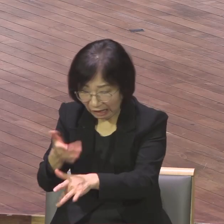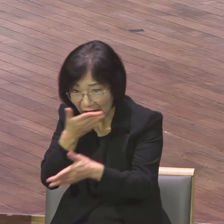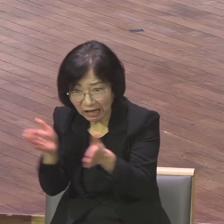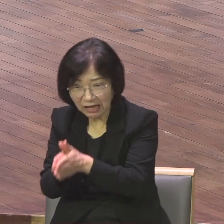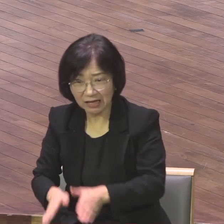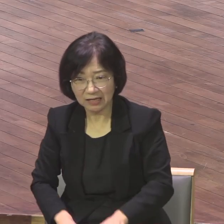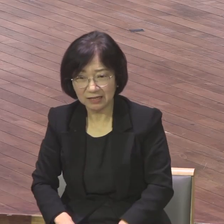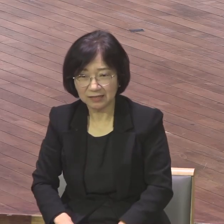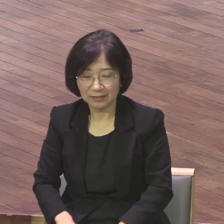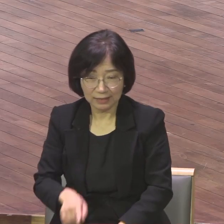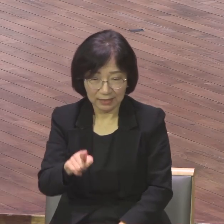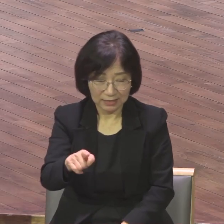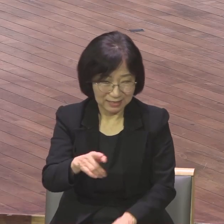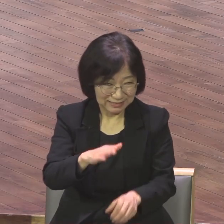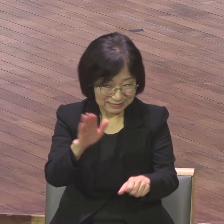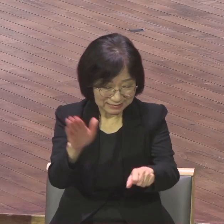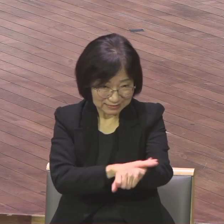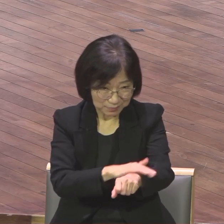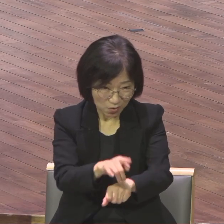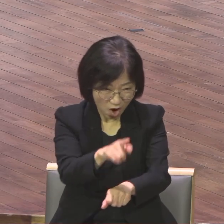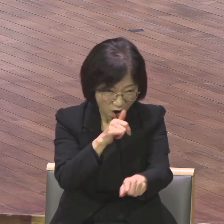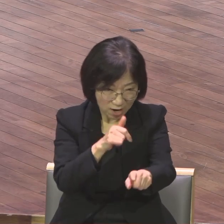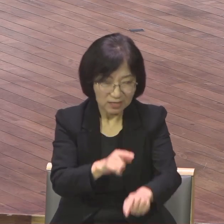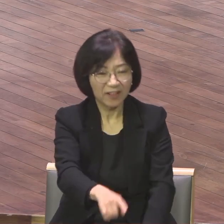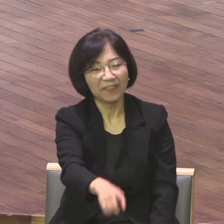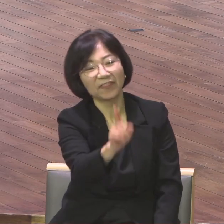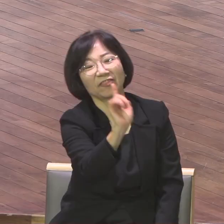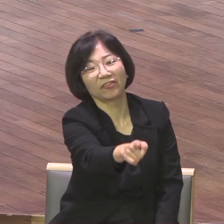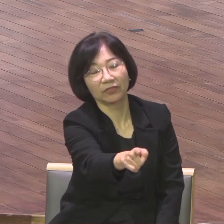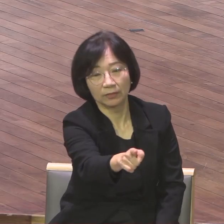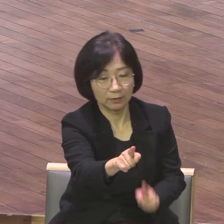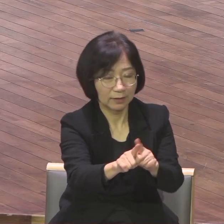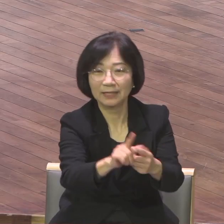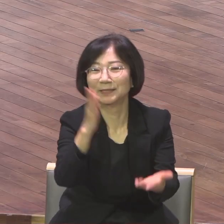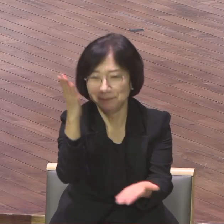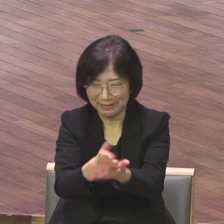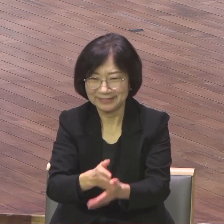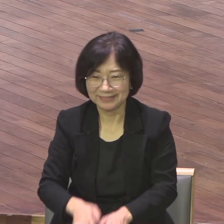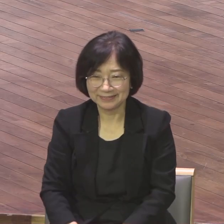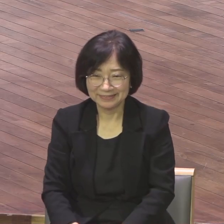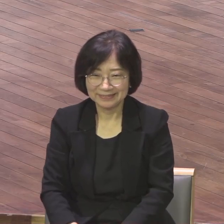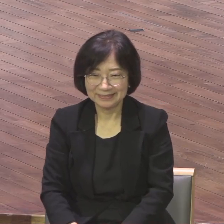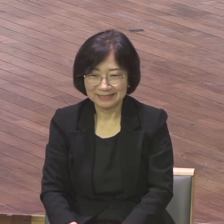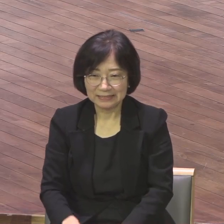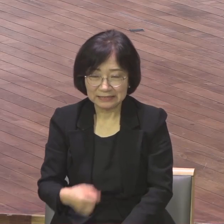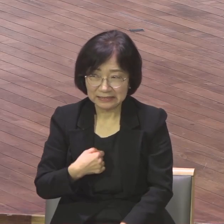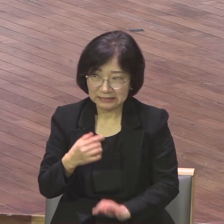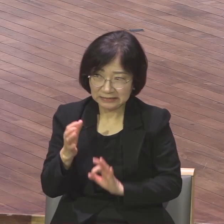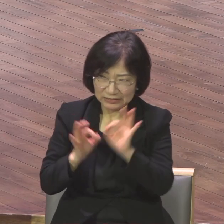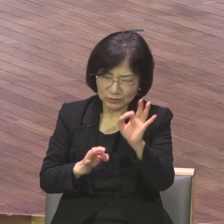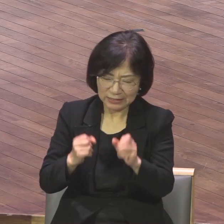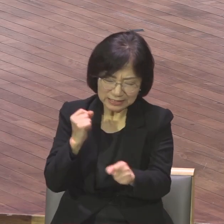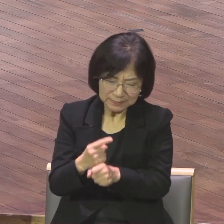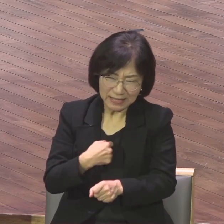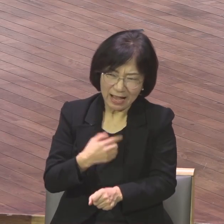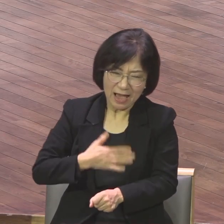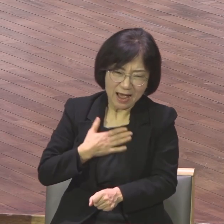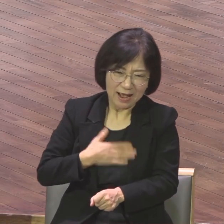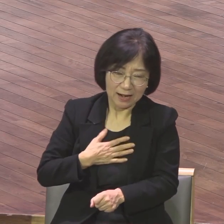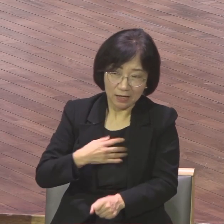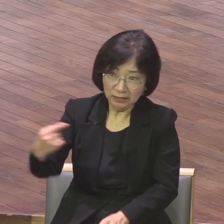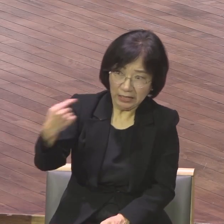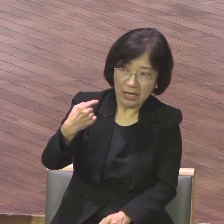잘못해도 잘못된 거 말하지 마세요. 다 알고 있어요. 그런 거 다 지나면 다 되니까 계속해서 우리 할 것이 뭐냐? 격려하고